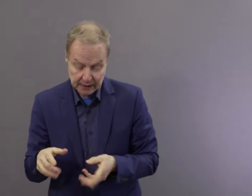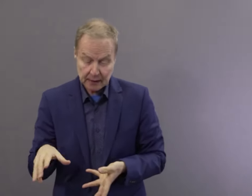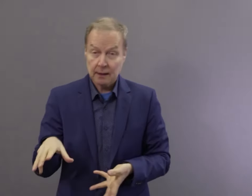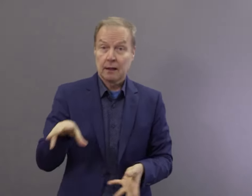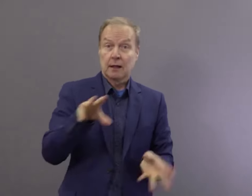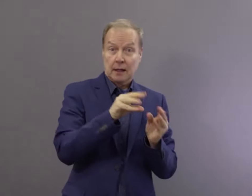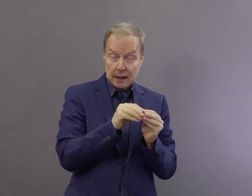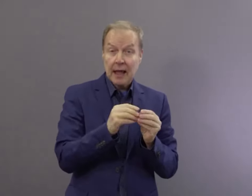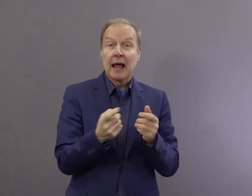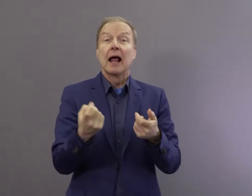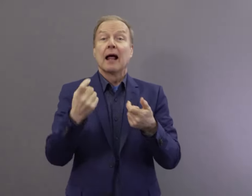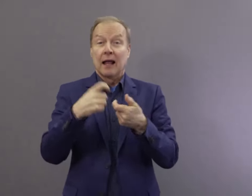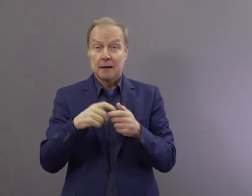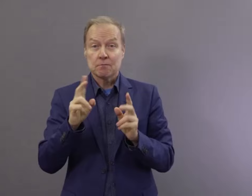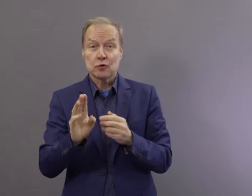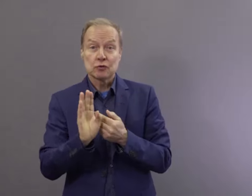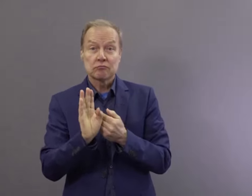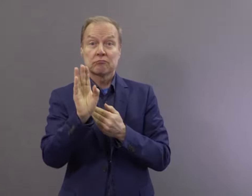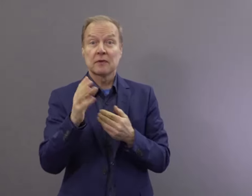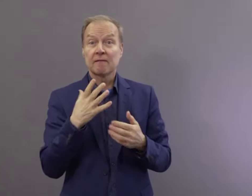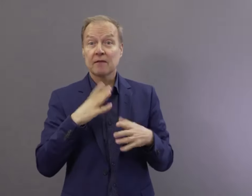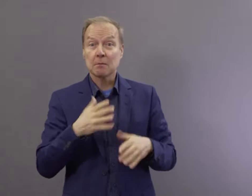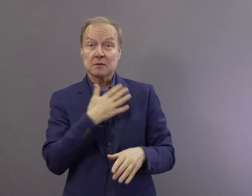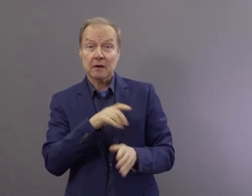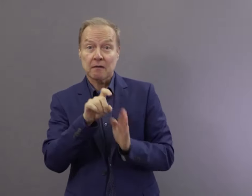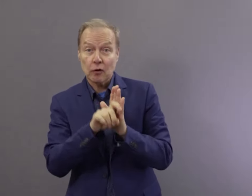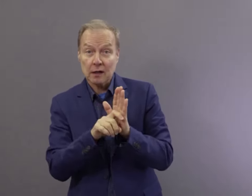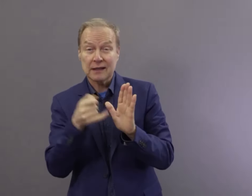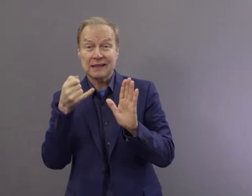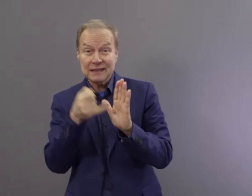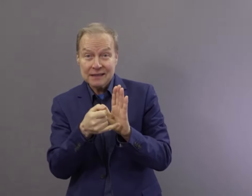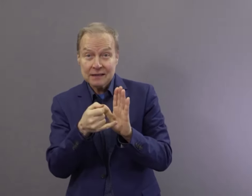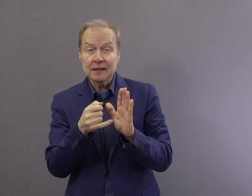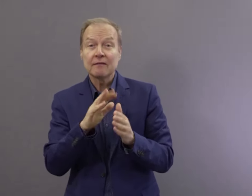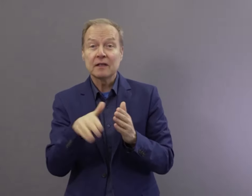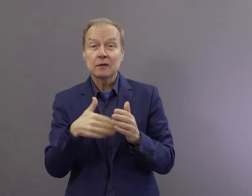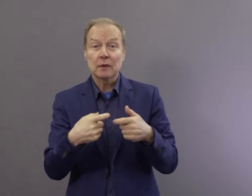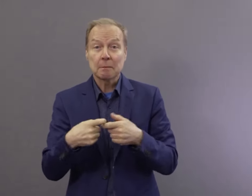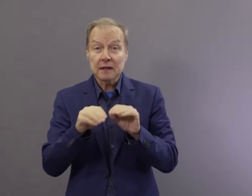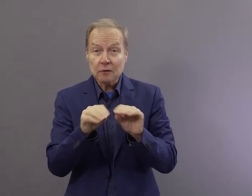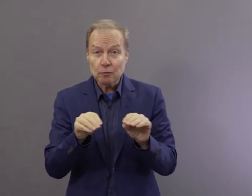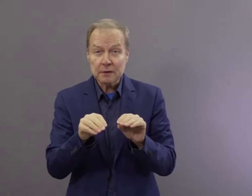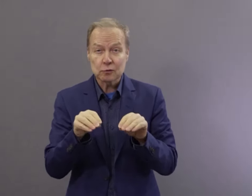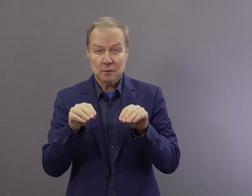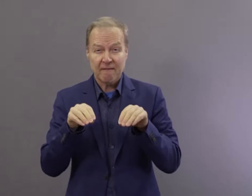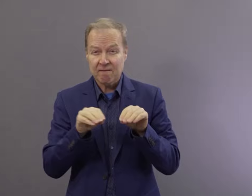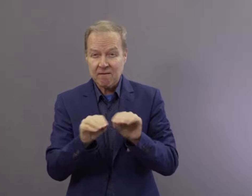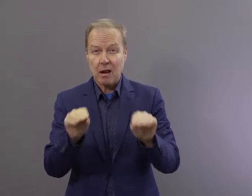totuus- ja sovintoprosessi ja rasisminvastainen tiedonanta, niin nämä liittyy kaikki myös siihen,